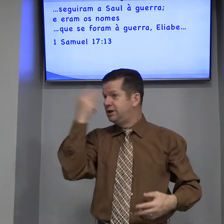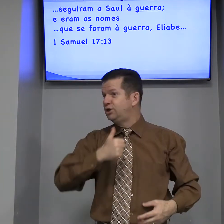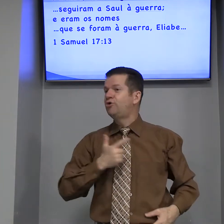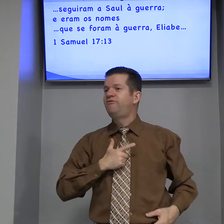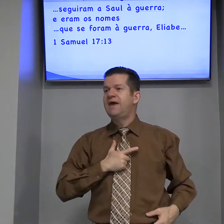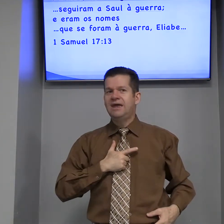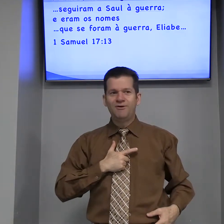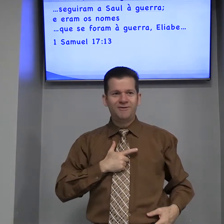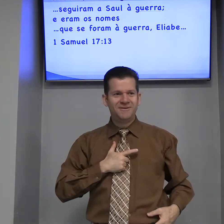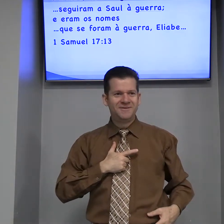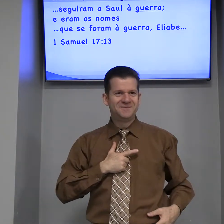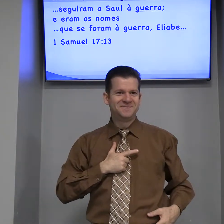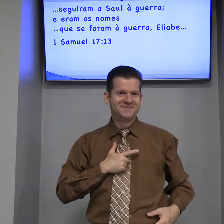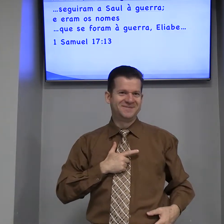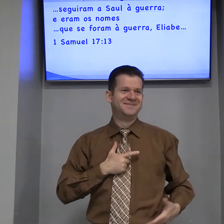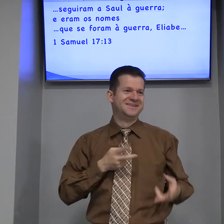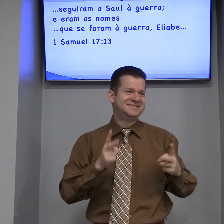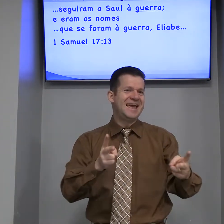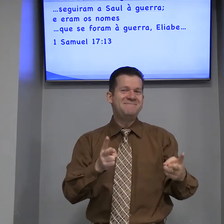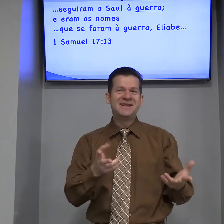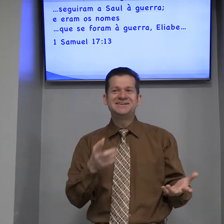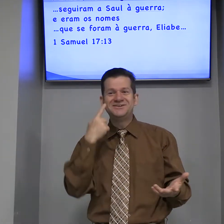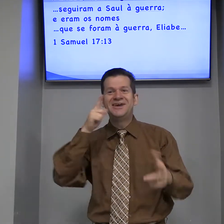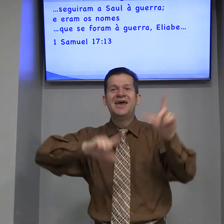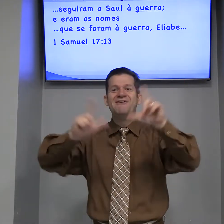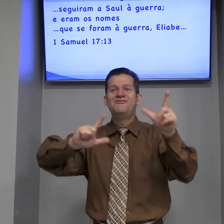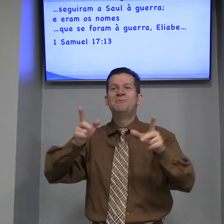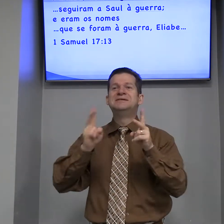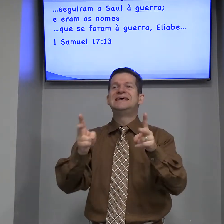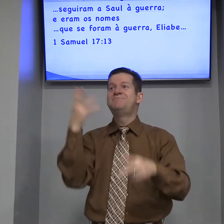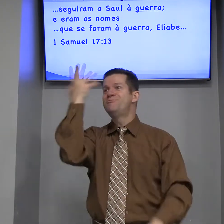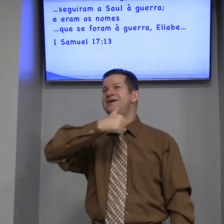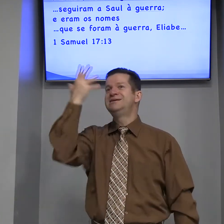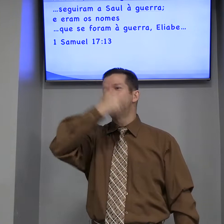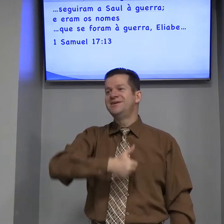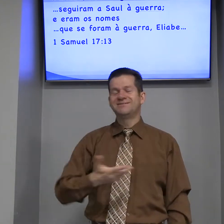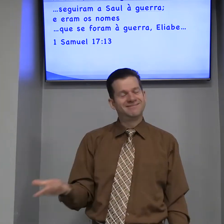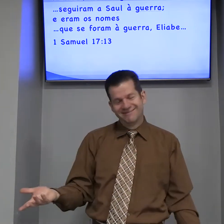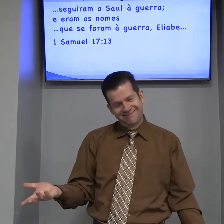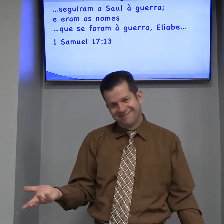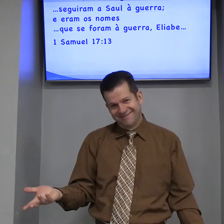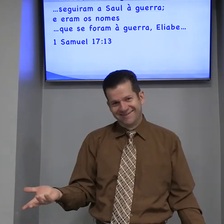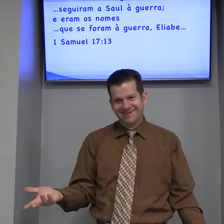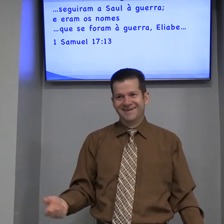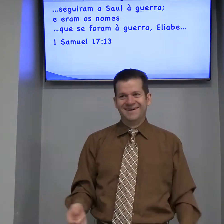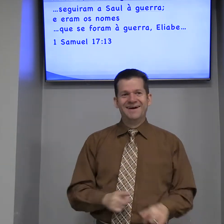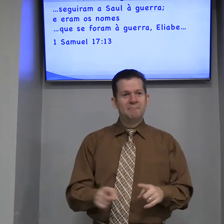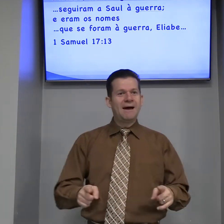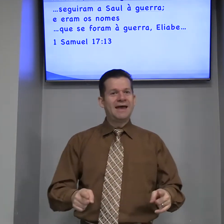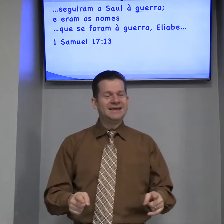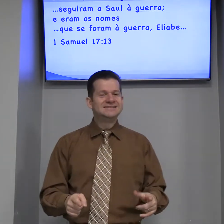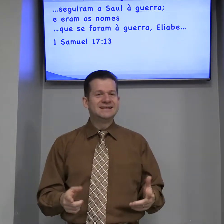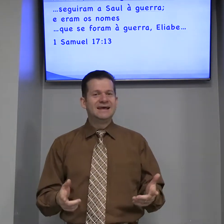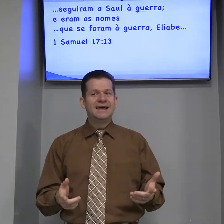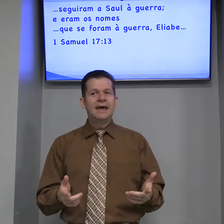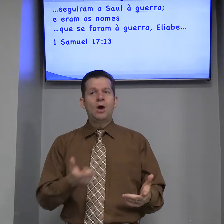Bonito ou feio? É sempre, né? Sempre bonito, bonito. Mas é um